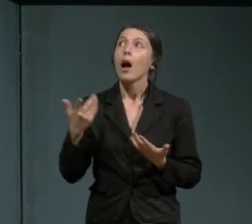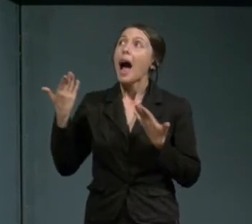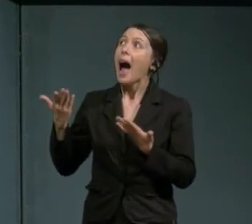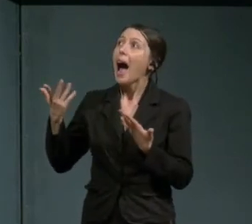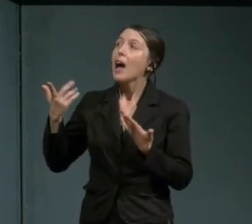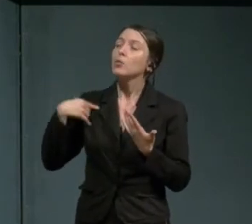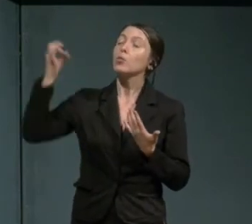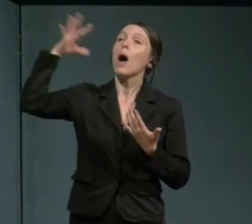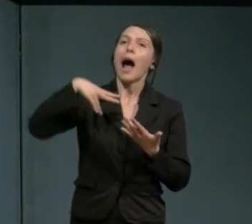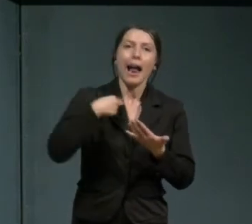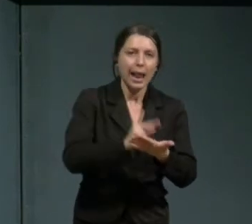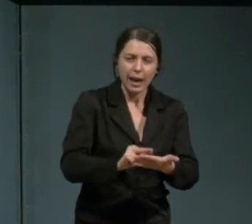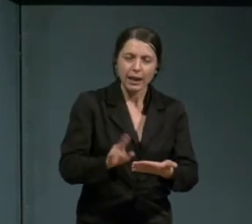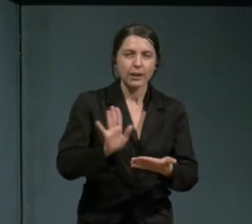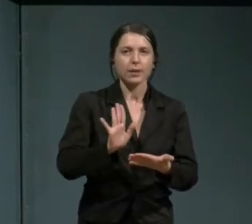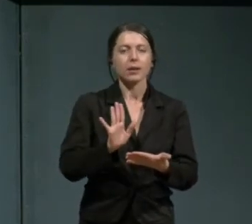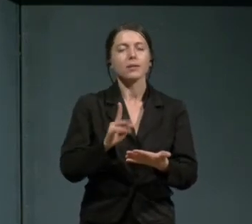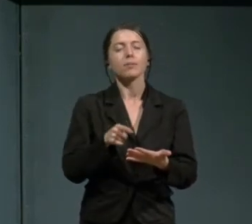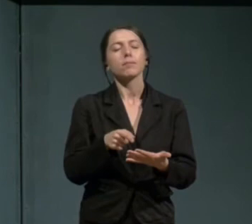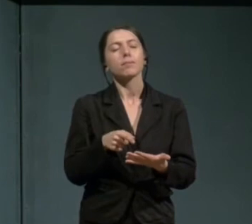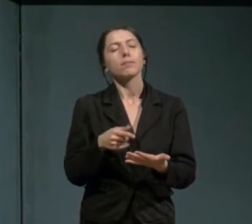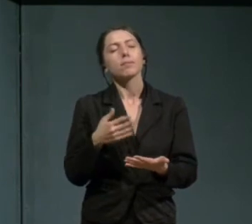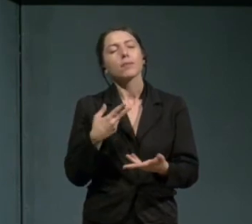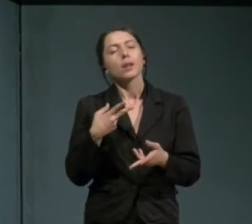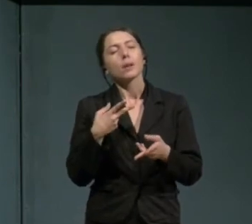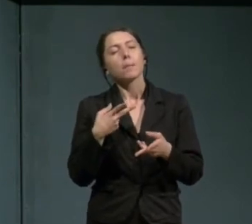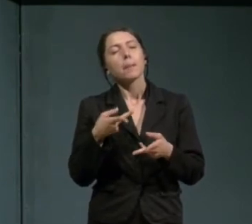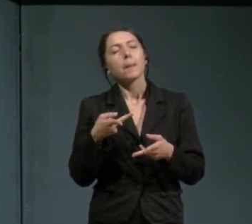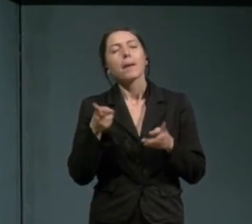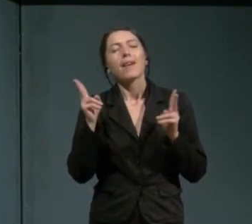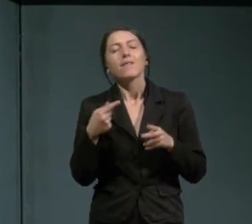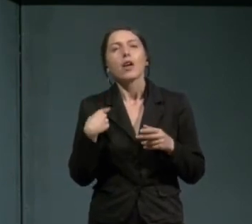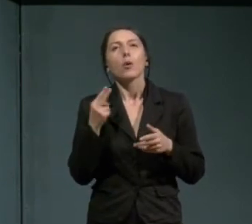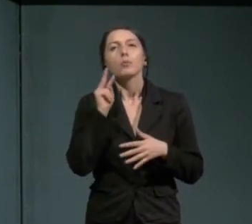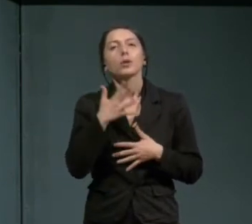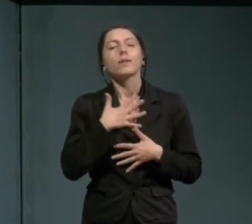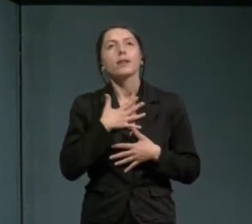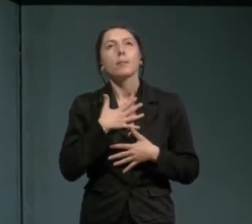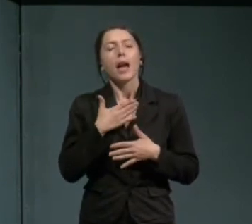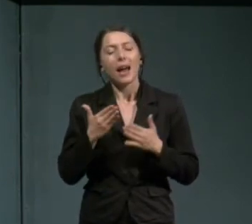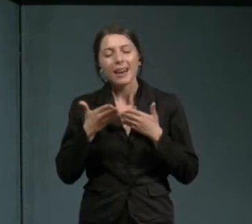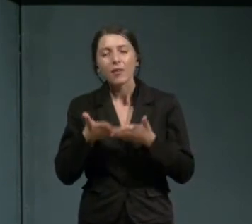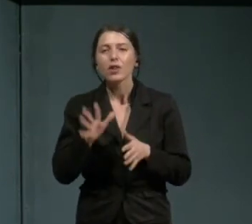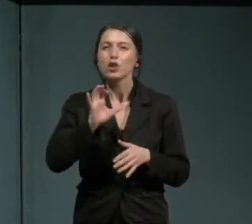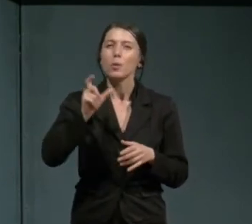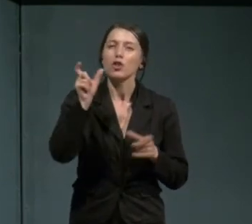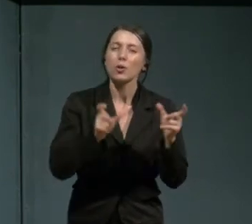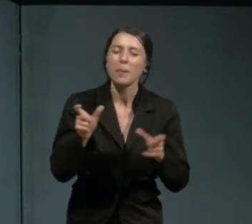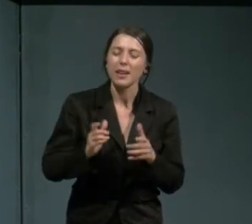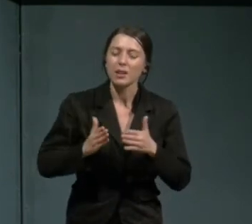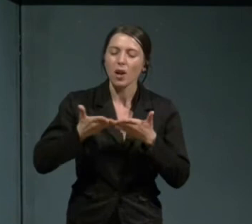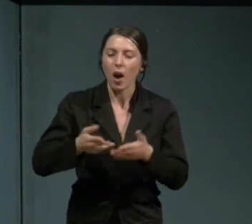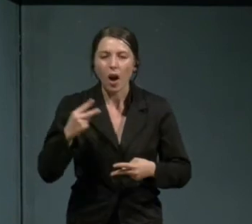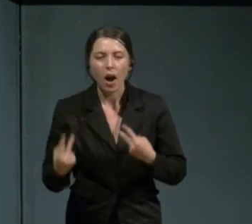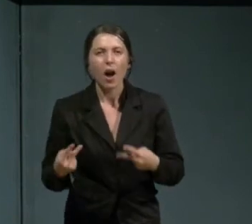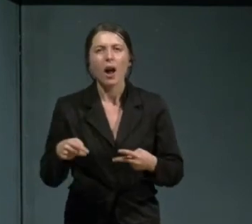dall'attualità era a secondo me talmente folle veramente che ci siano naufragi di 500 persone